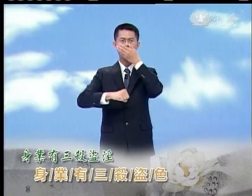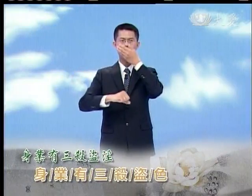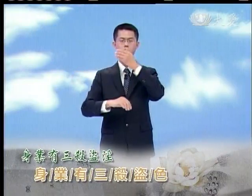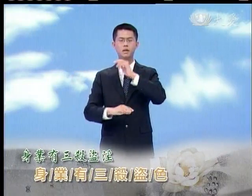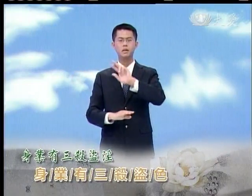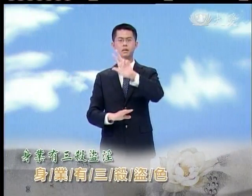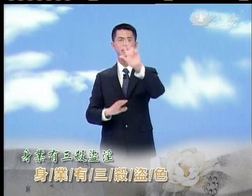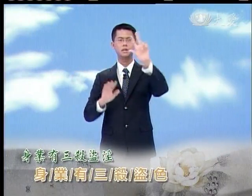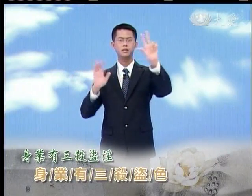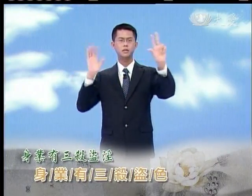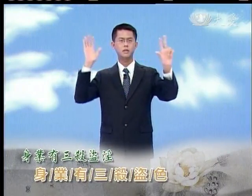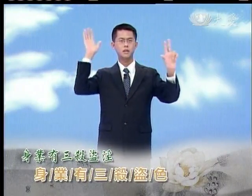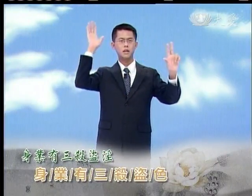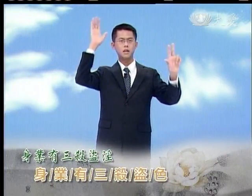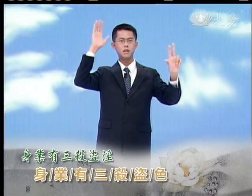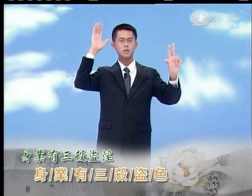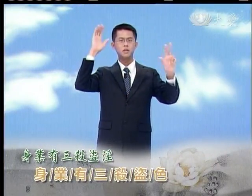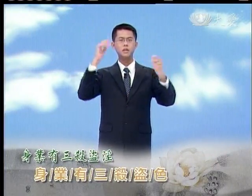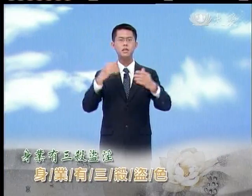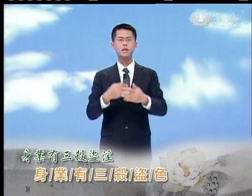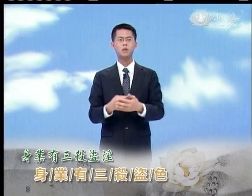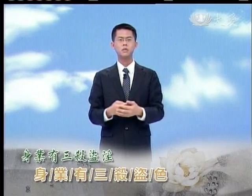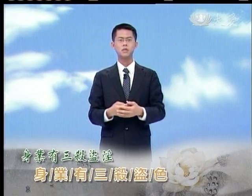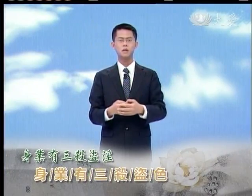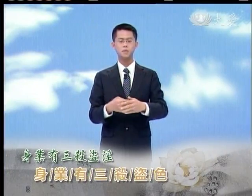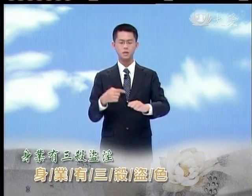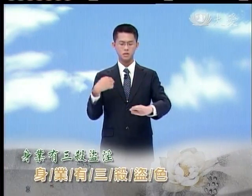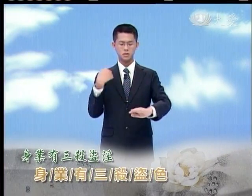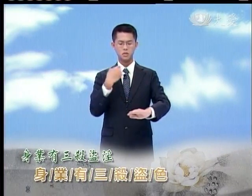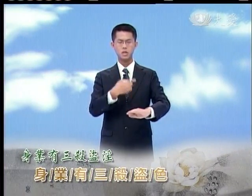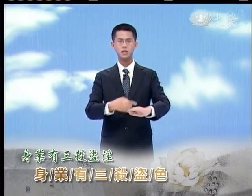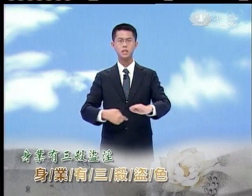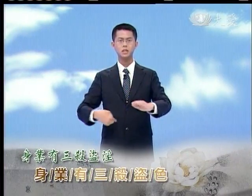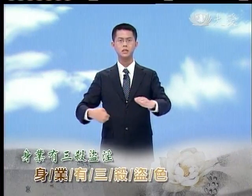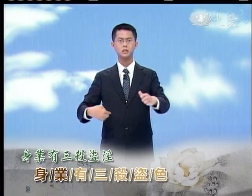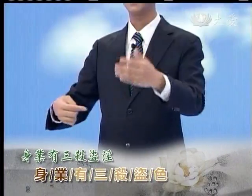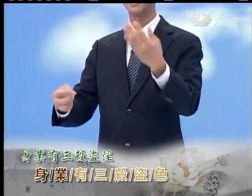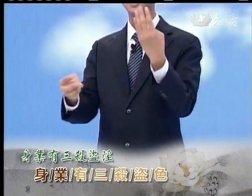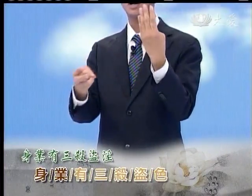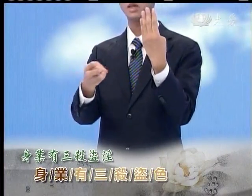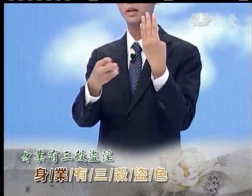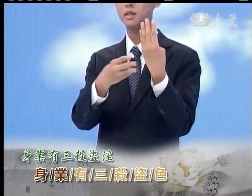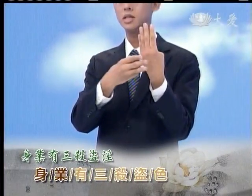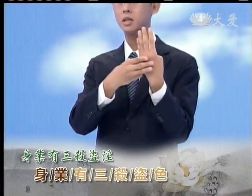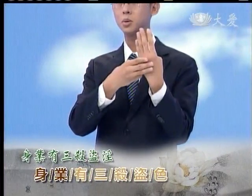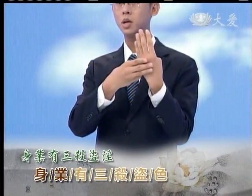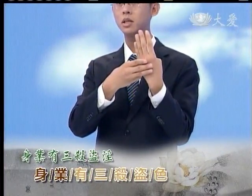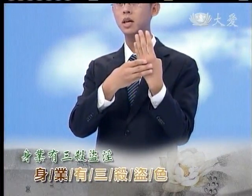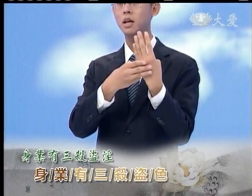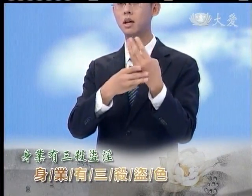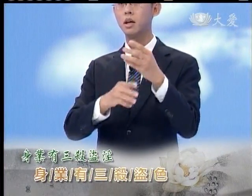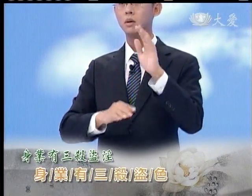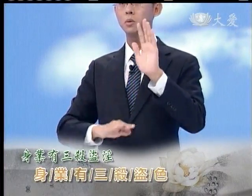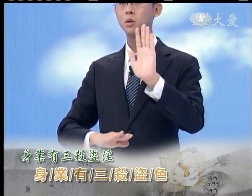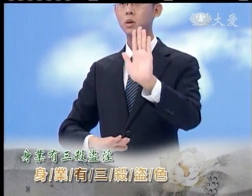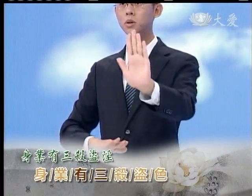盗淫。深夜我们直接比身体会造的一切罪业，左手